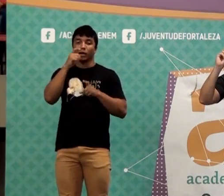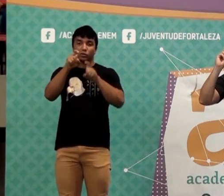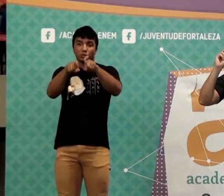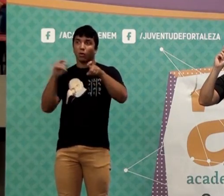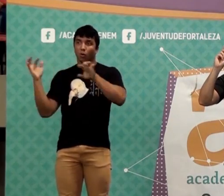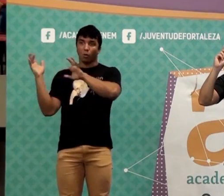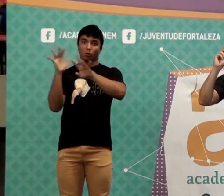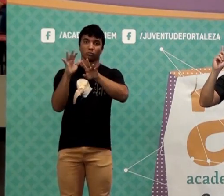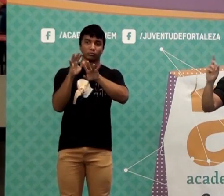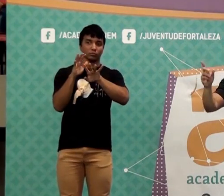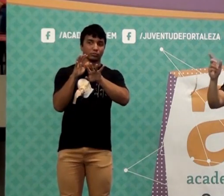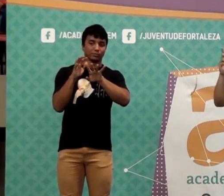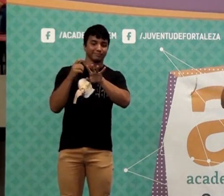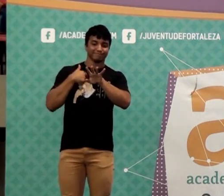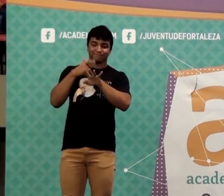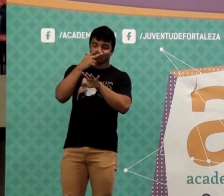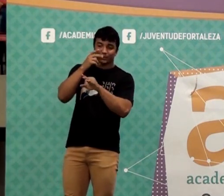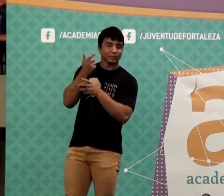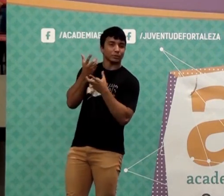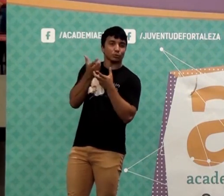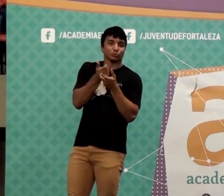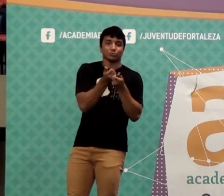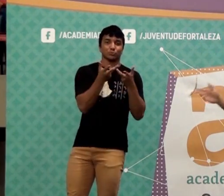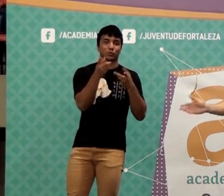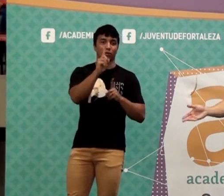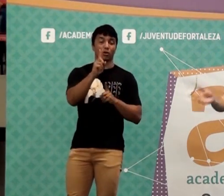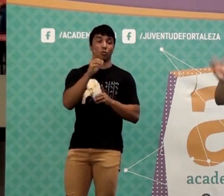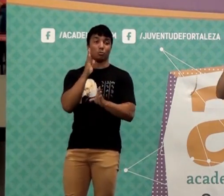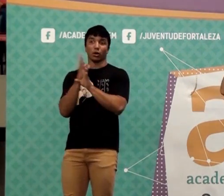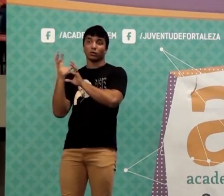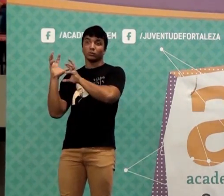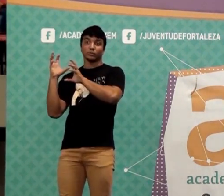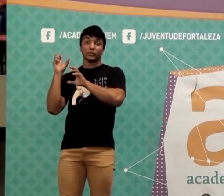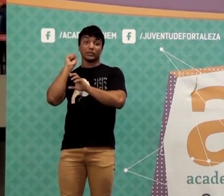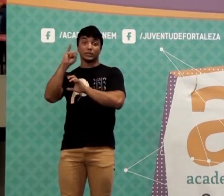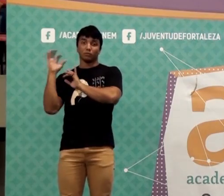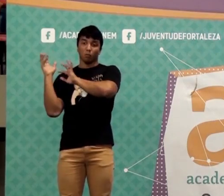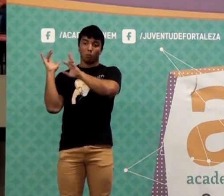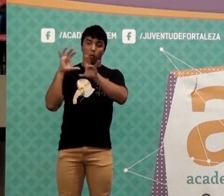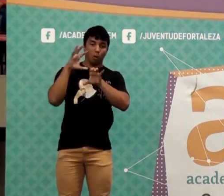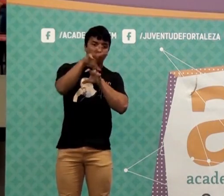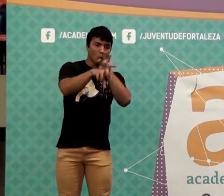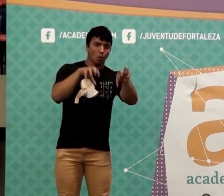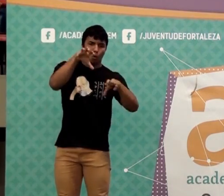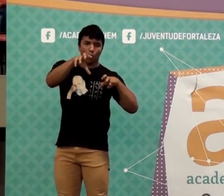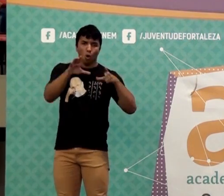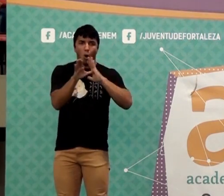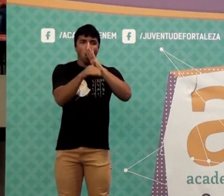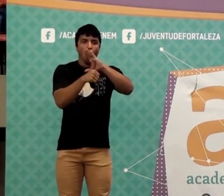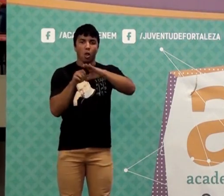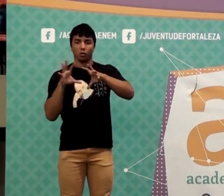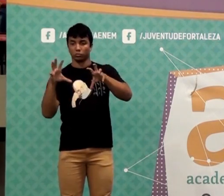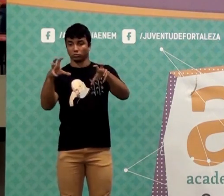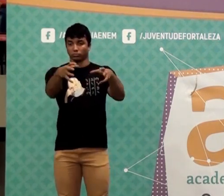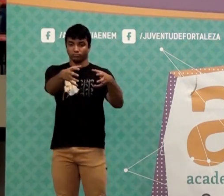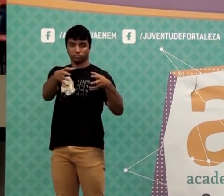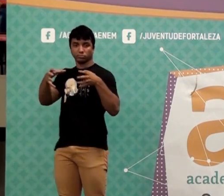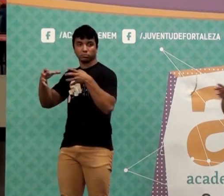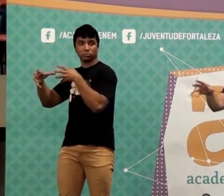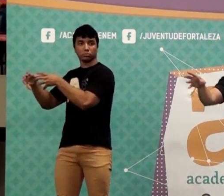produzir, no teu lado, tu me dá. Tu já está vendo que tu vai ficar com quase nada.